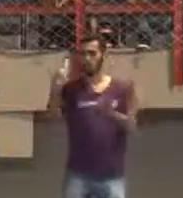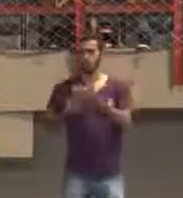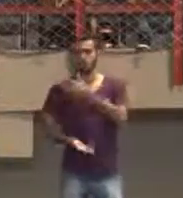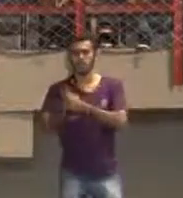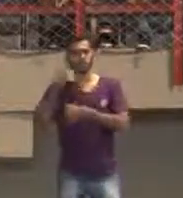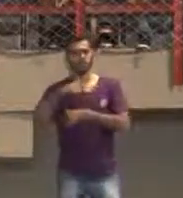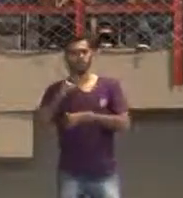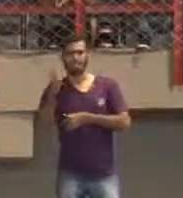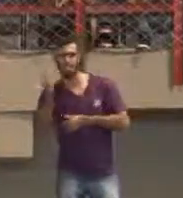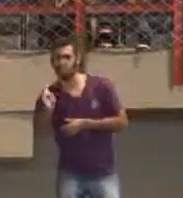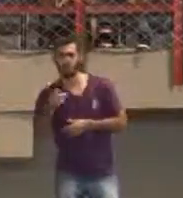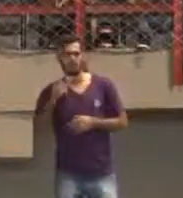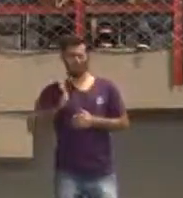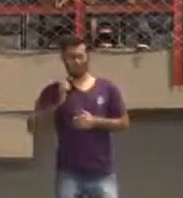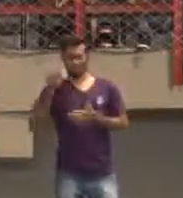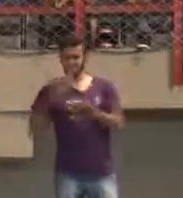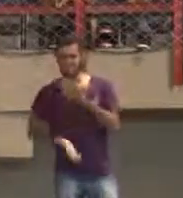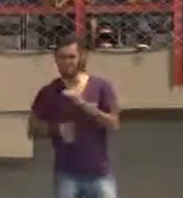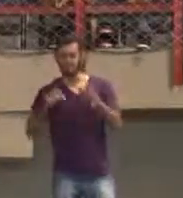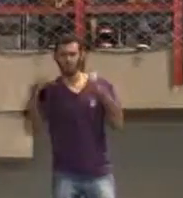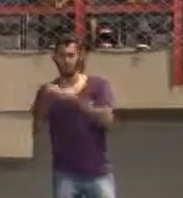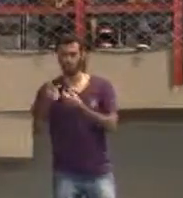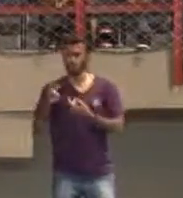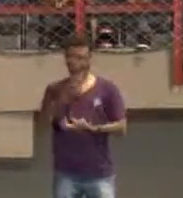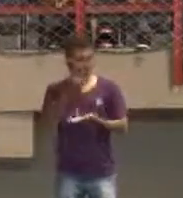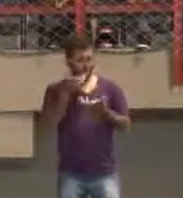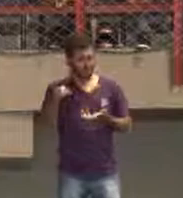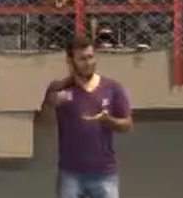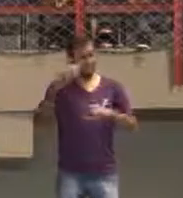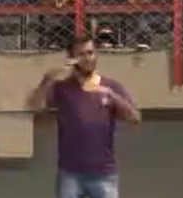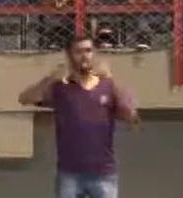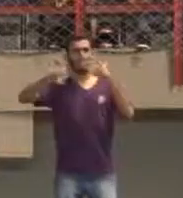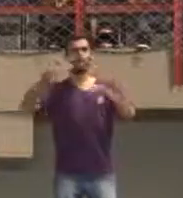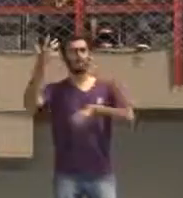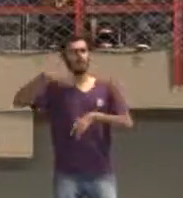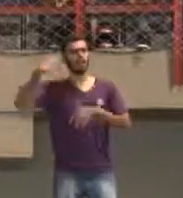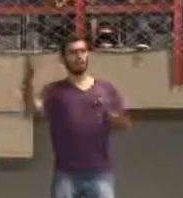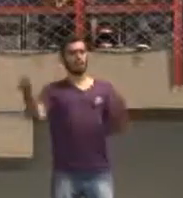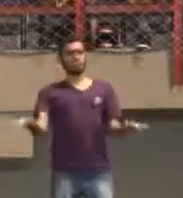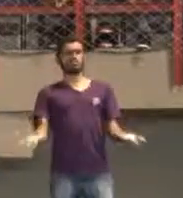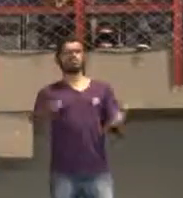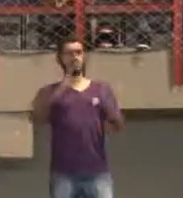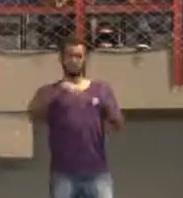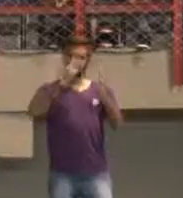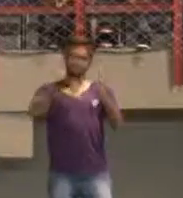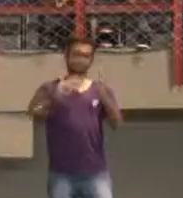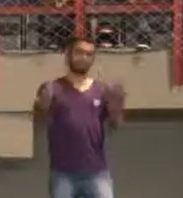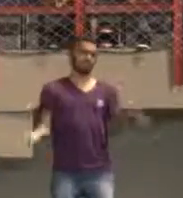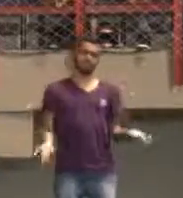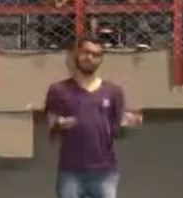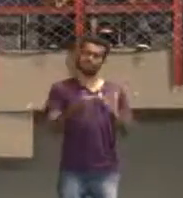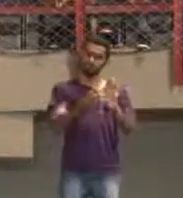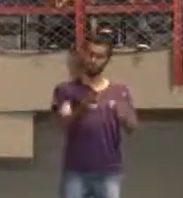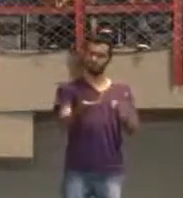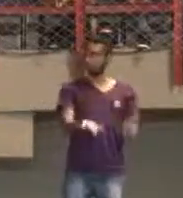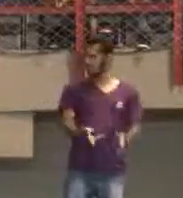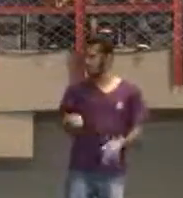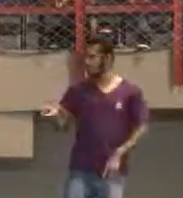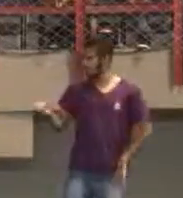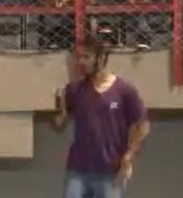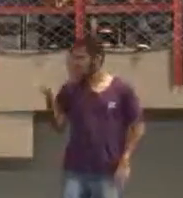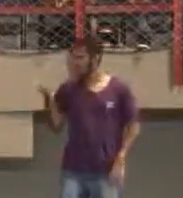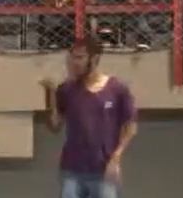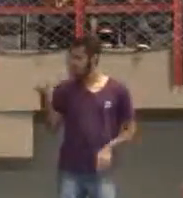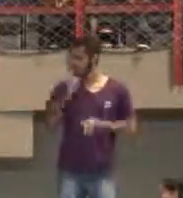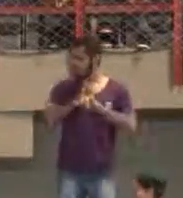tudo, e você ainda quer que ele cante alegrias. Está aí o simbolismo. Você quer falar? É